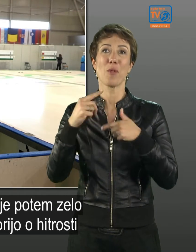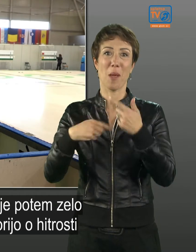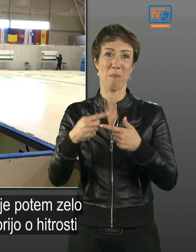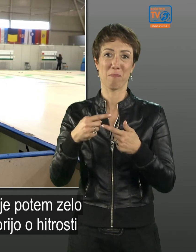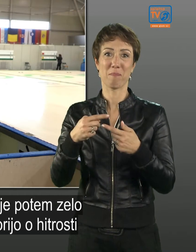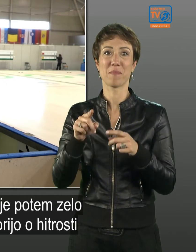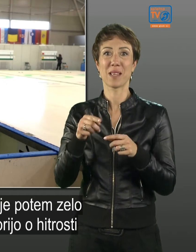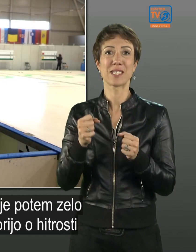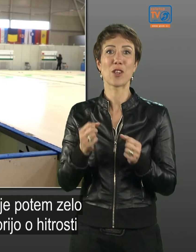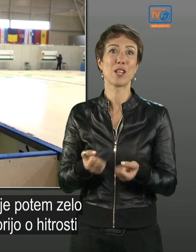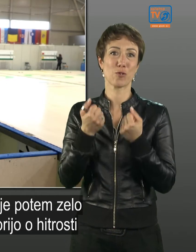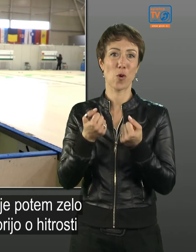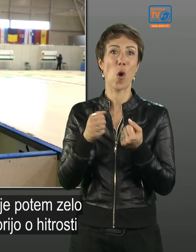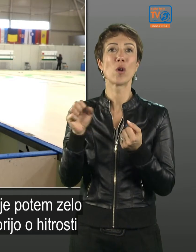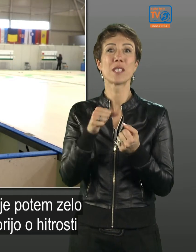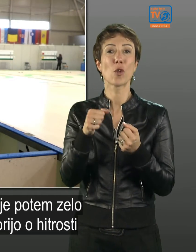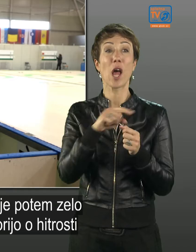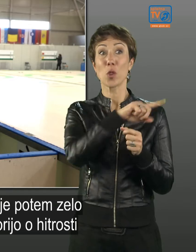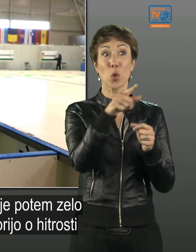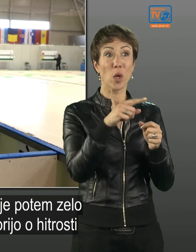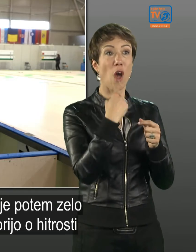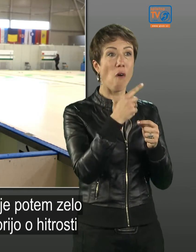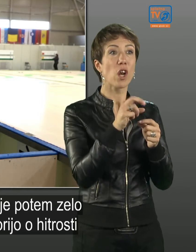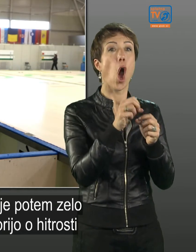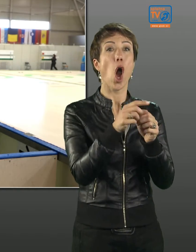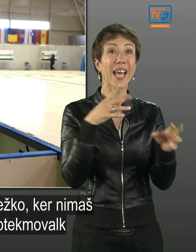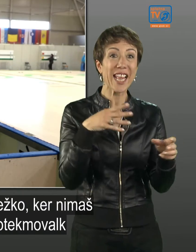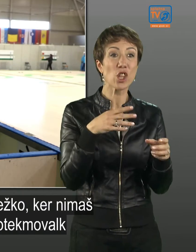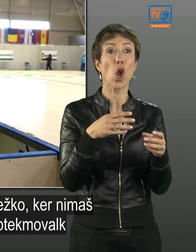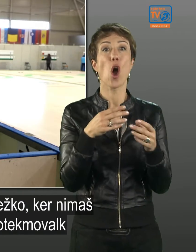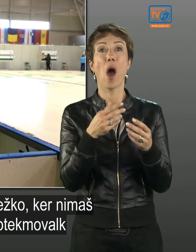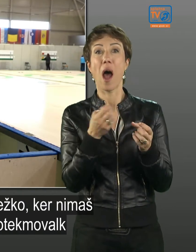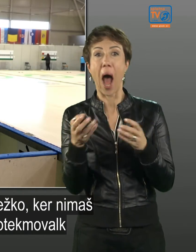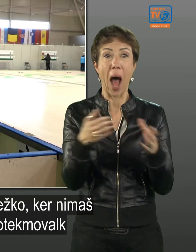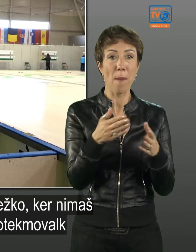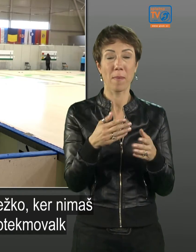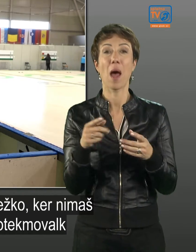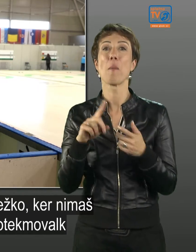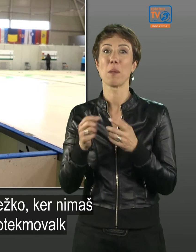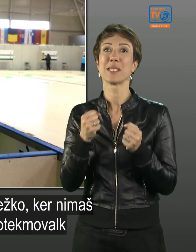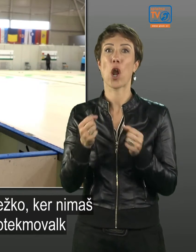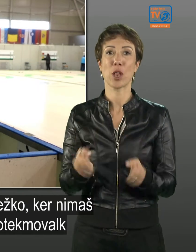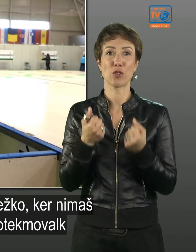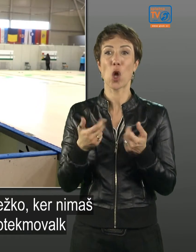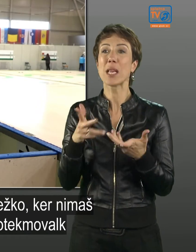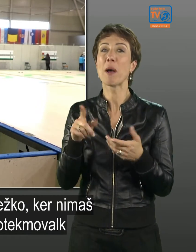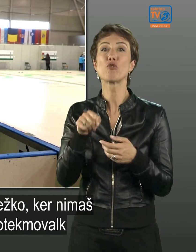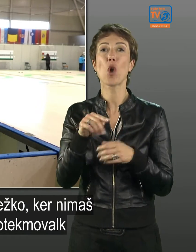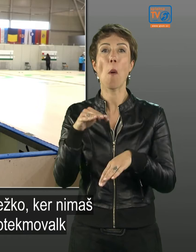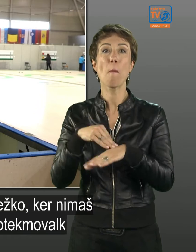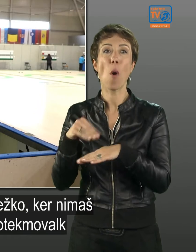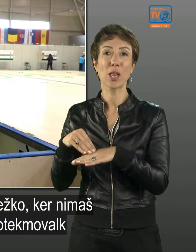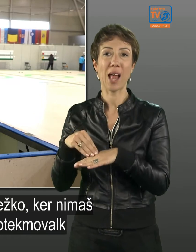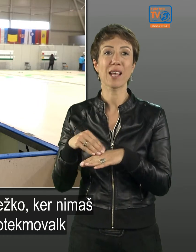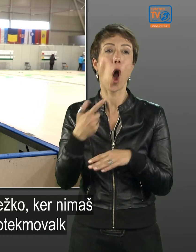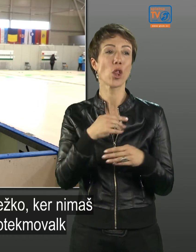potem zelo težko, ker ponavadi pomaga s tem, ker drugi govorijo hitrost, kamna in je zelo težko bilo, ker nimaš tega